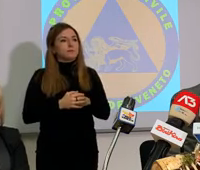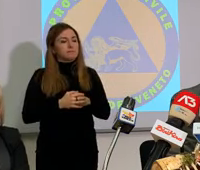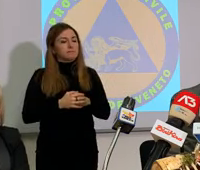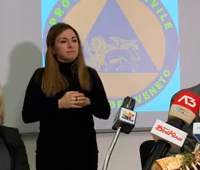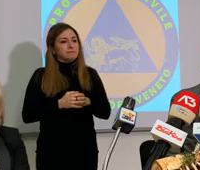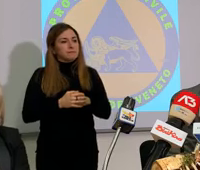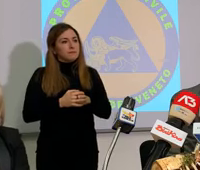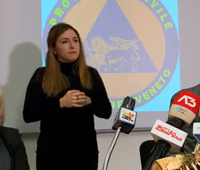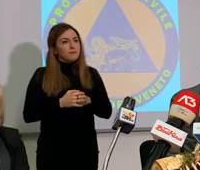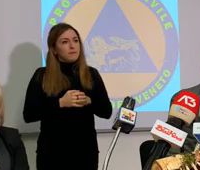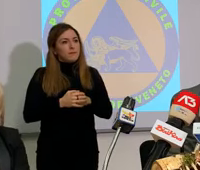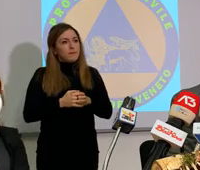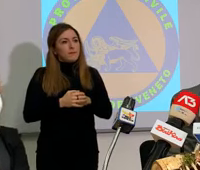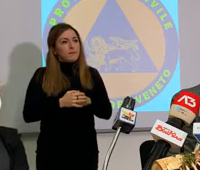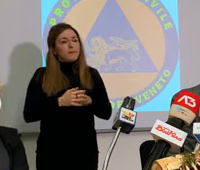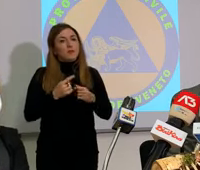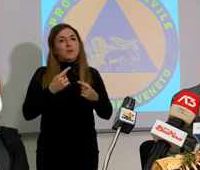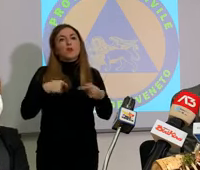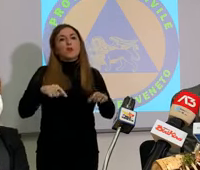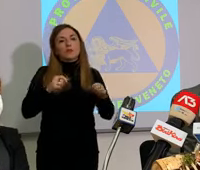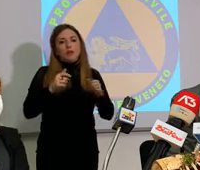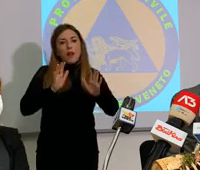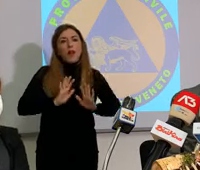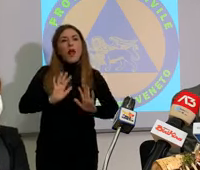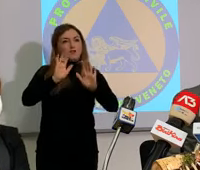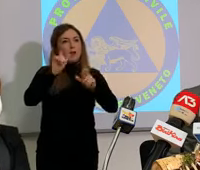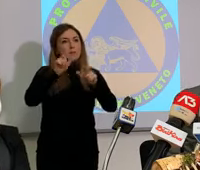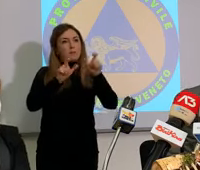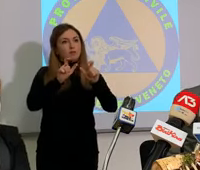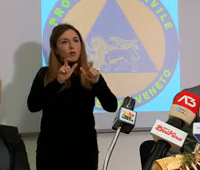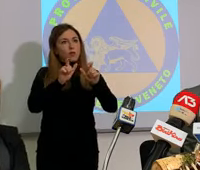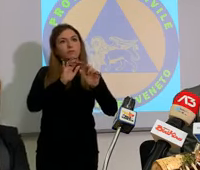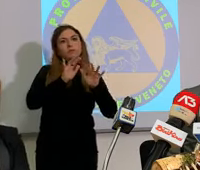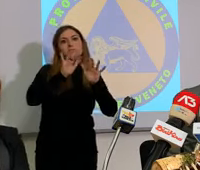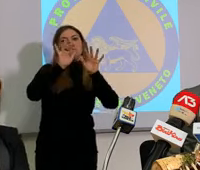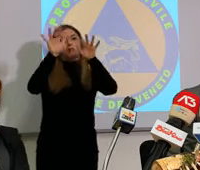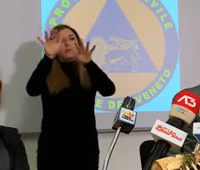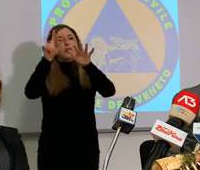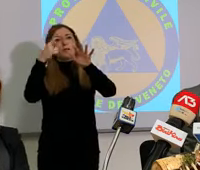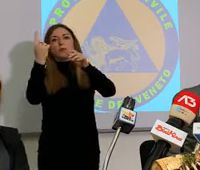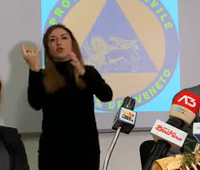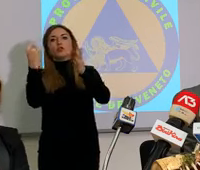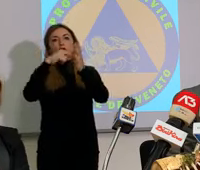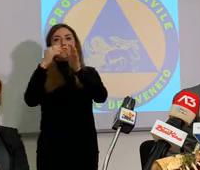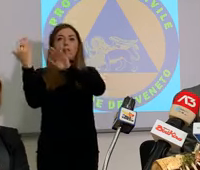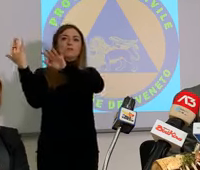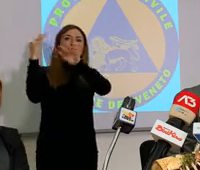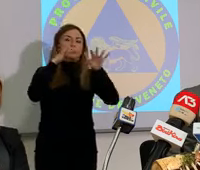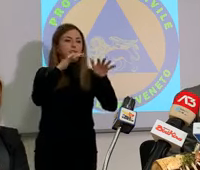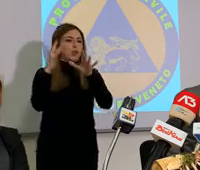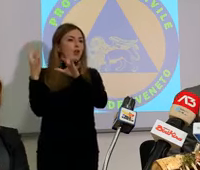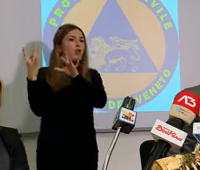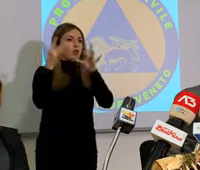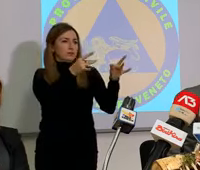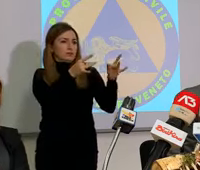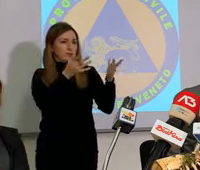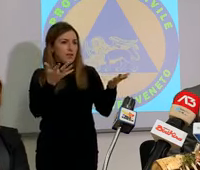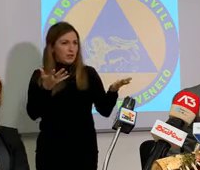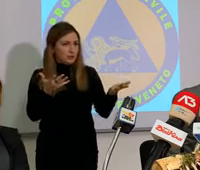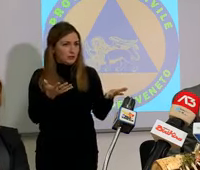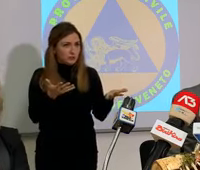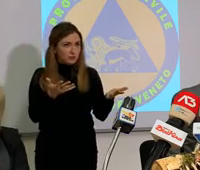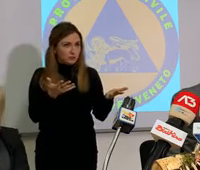di di persone fuori territorio che poi tornano a casa si porta ci portano a casa dalle piste da sci degli altri virus tanto per dirne una un